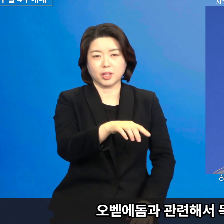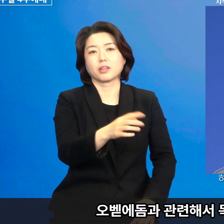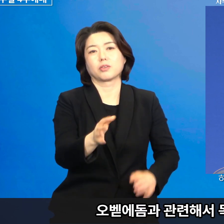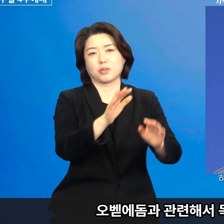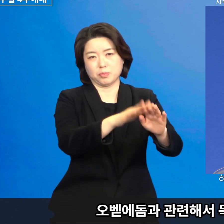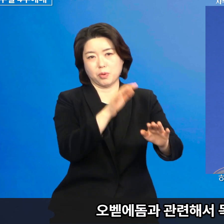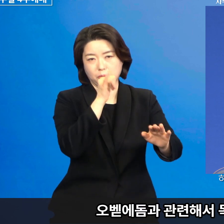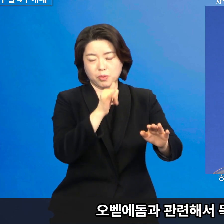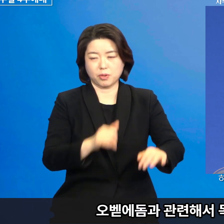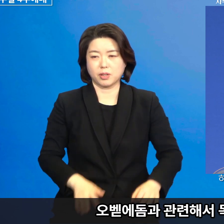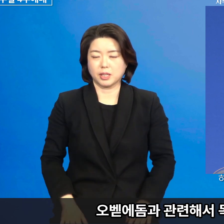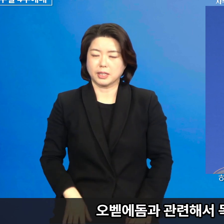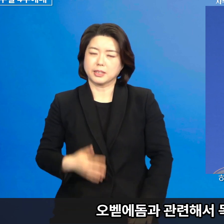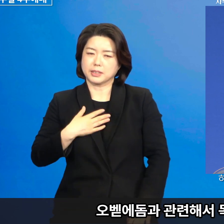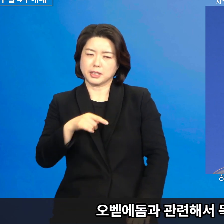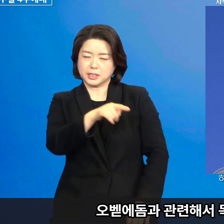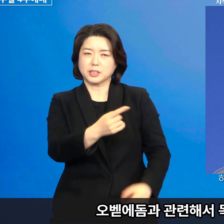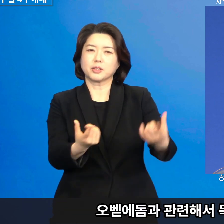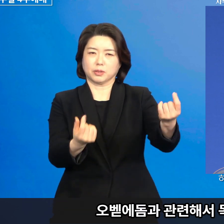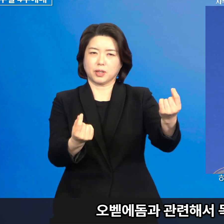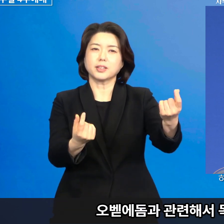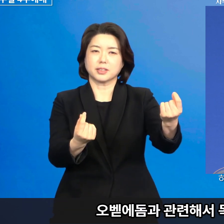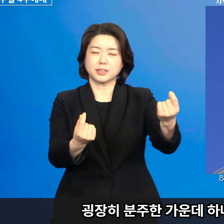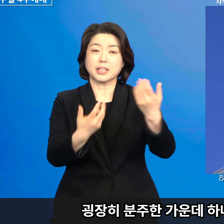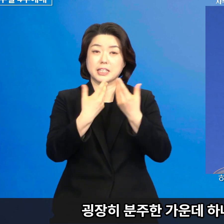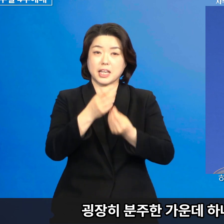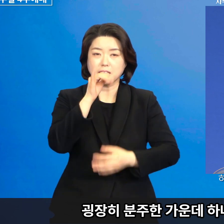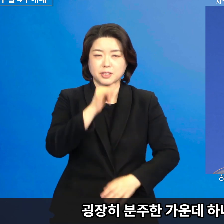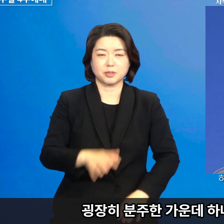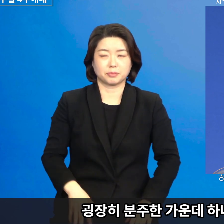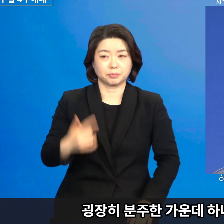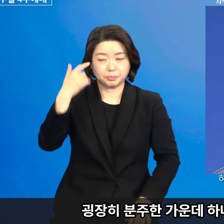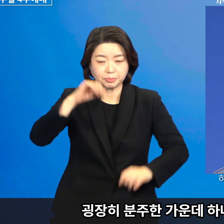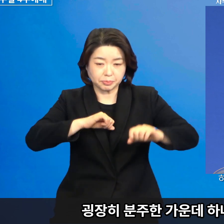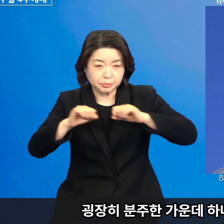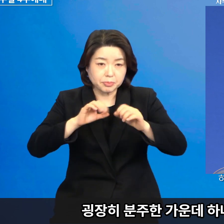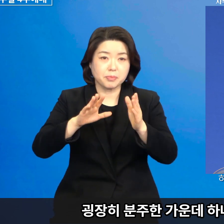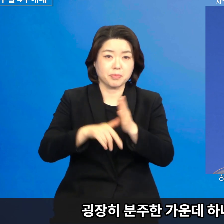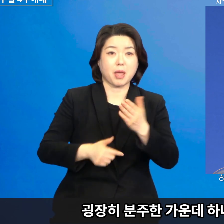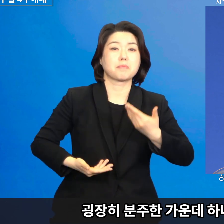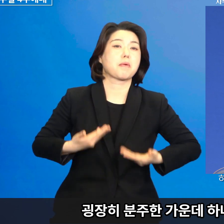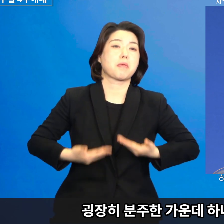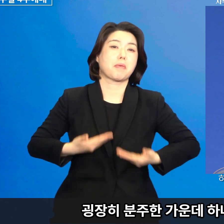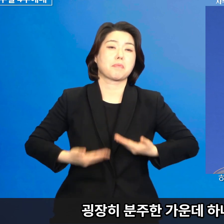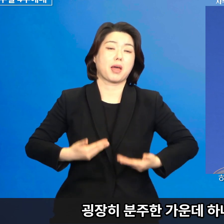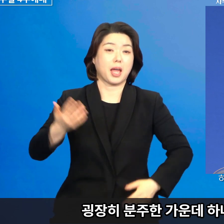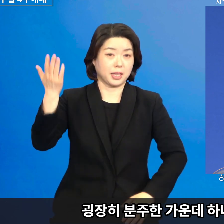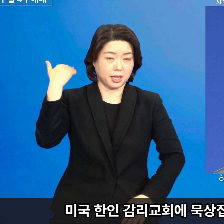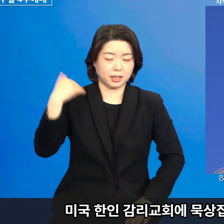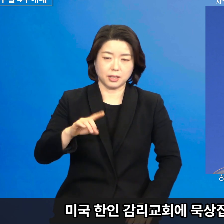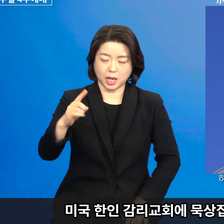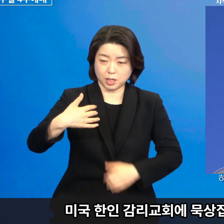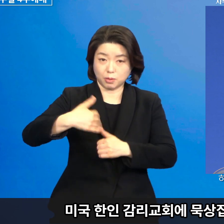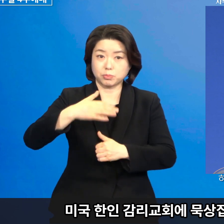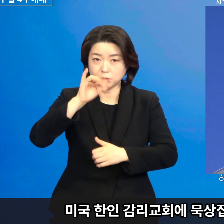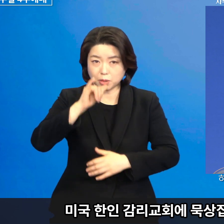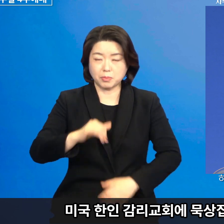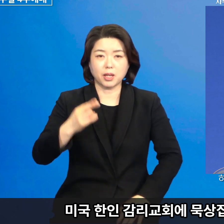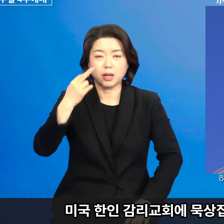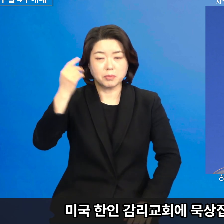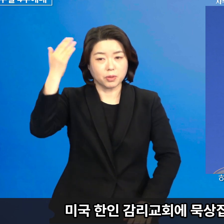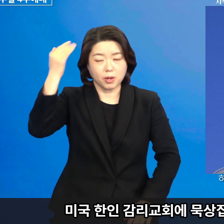있었습니다. 오벳 에돔과 관련해서 목회를 하고 있었는데 굉장히 분주한 가운데 하나 요청이 들어왔어요. 미국